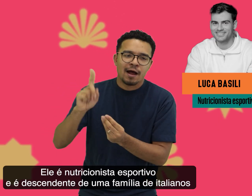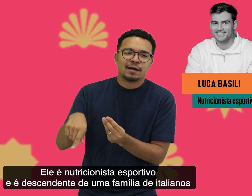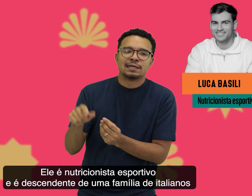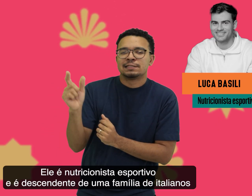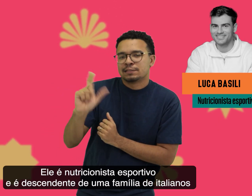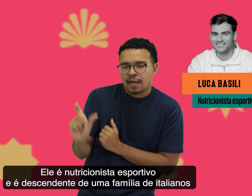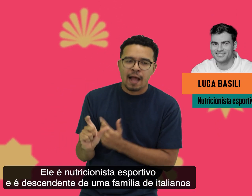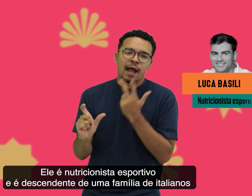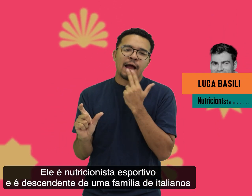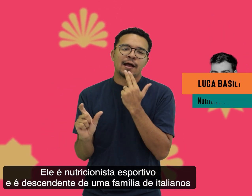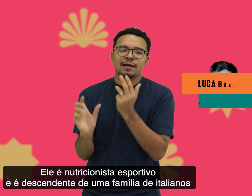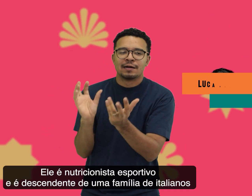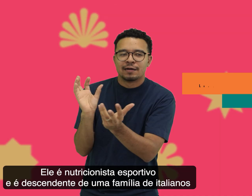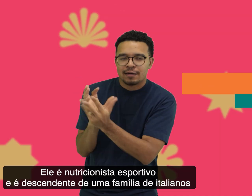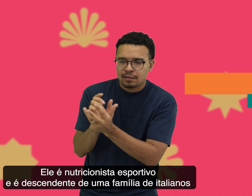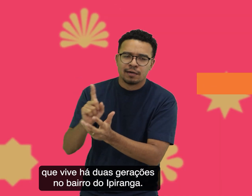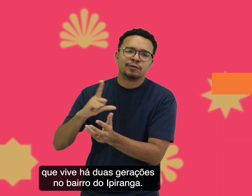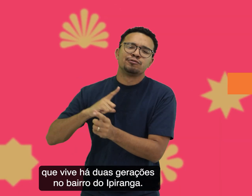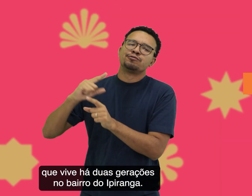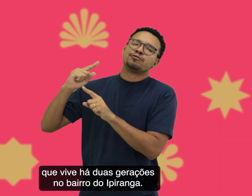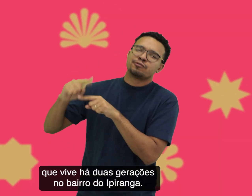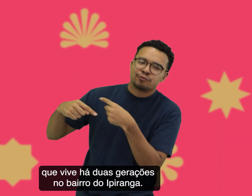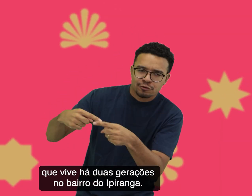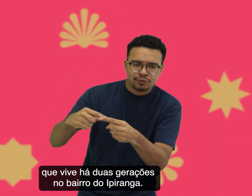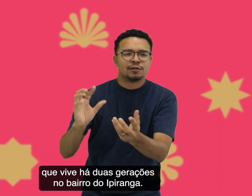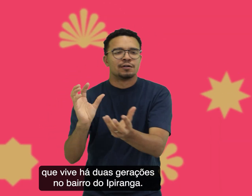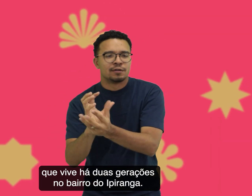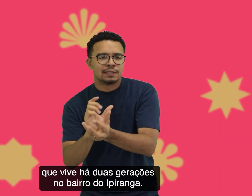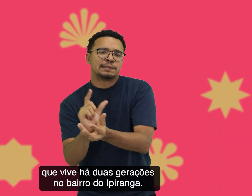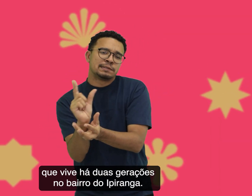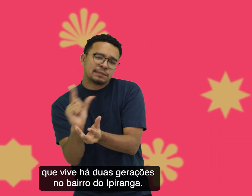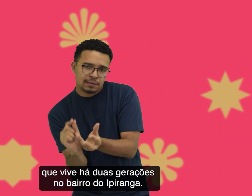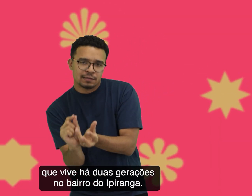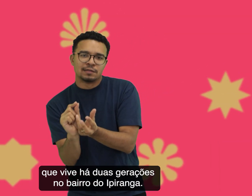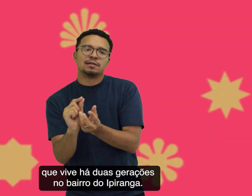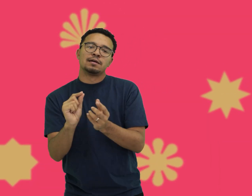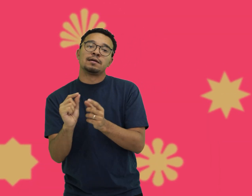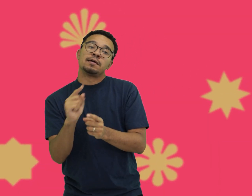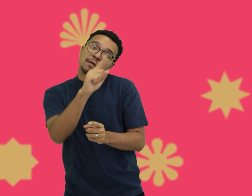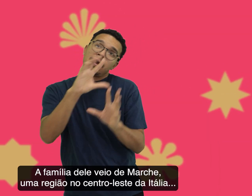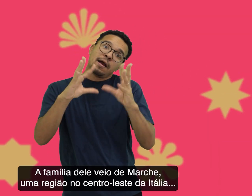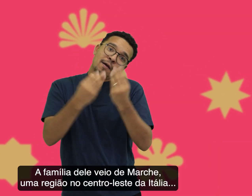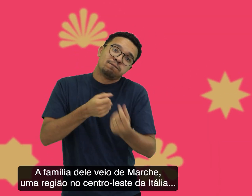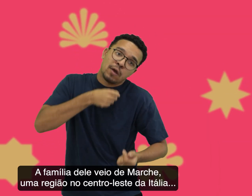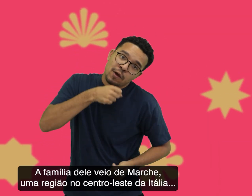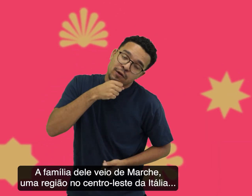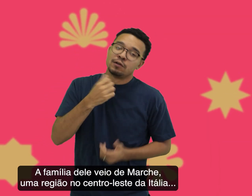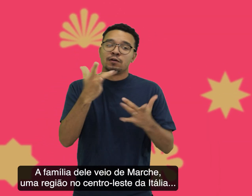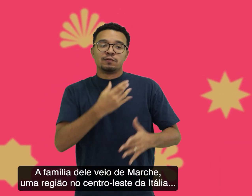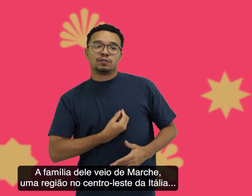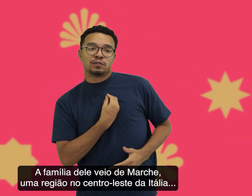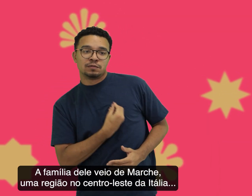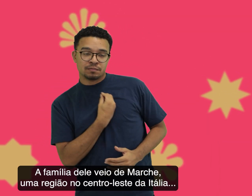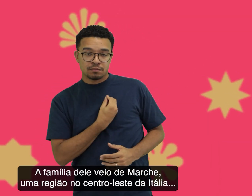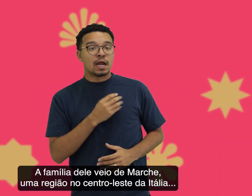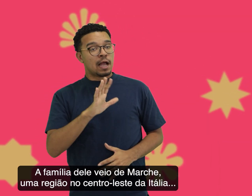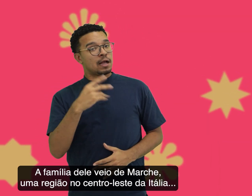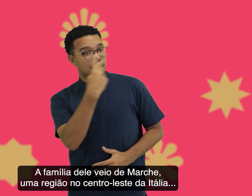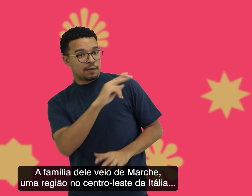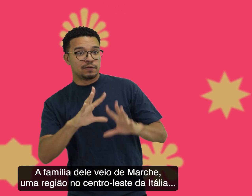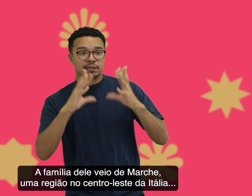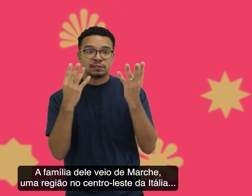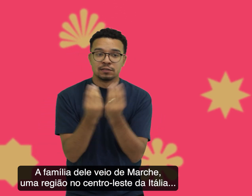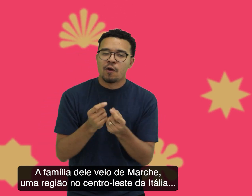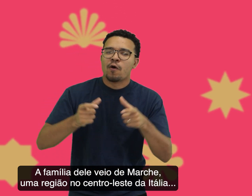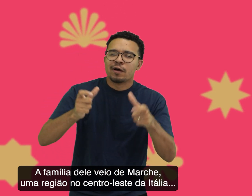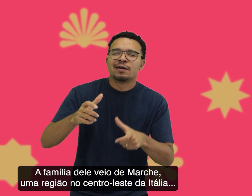esportivo e é descendente de uma família de italianos que vive há 2 gerações no bairro do Ipiranga. A família dele veio de